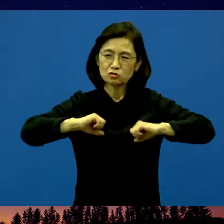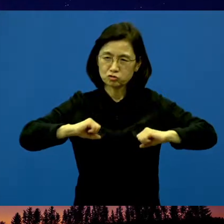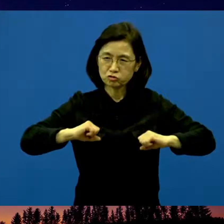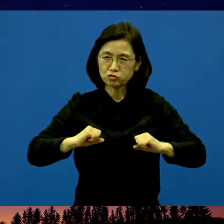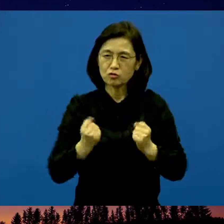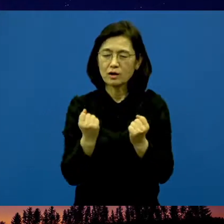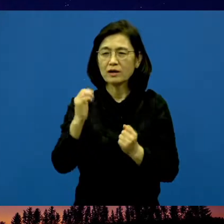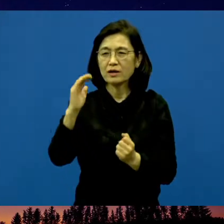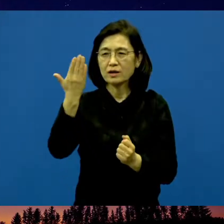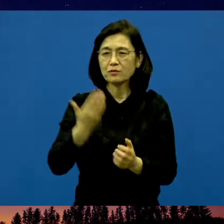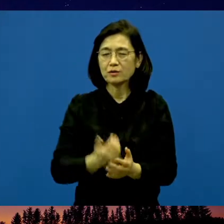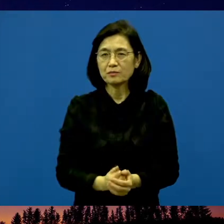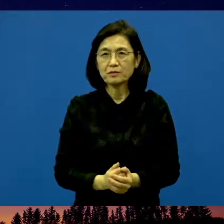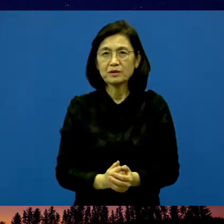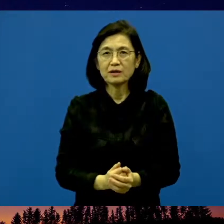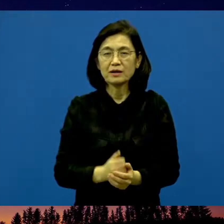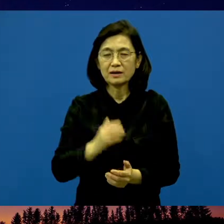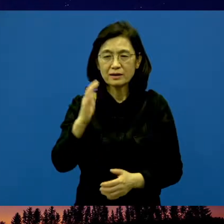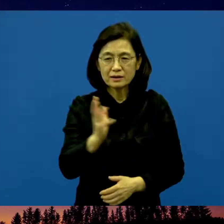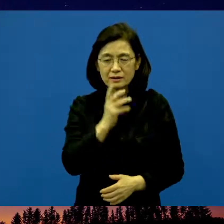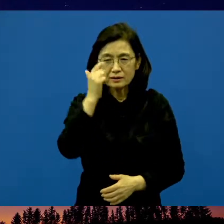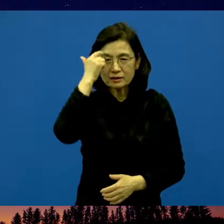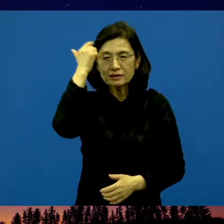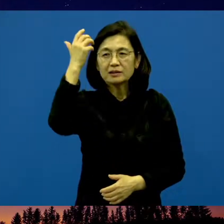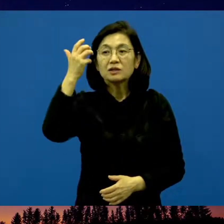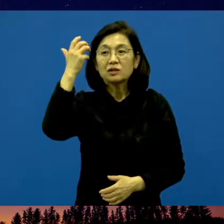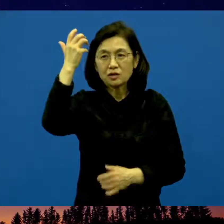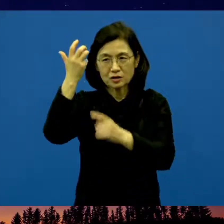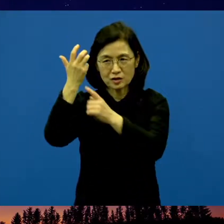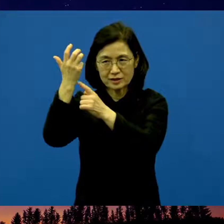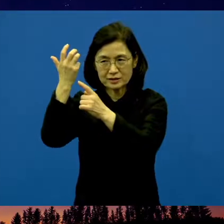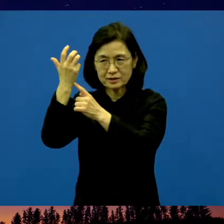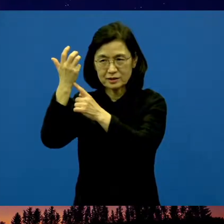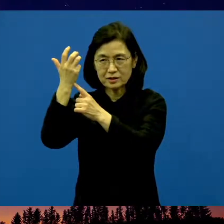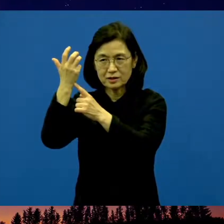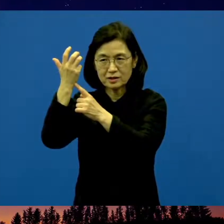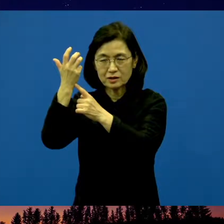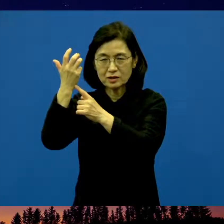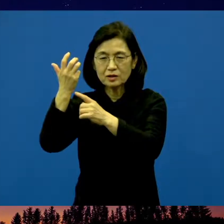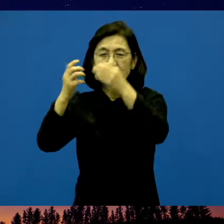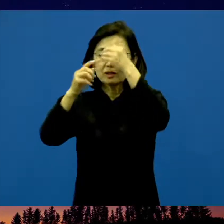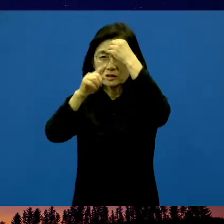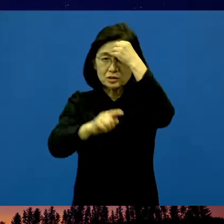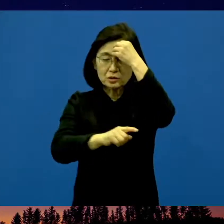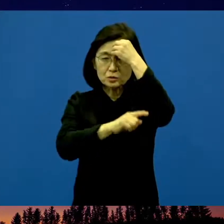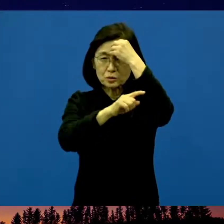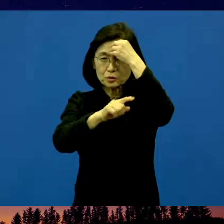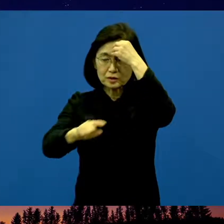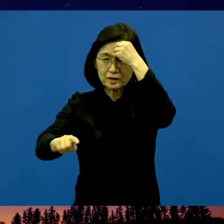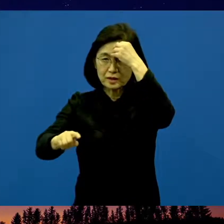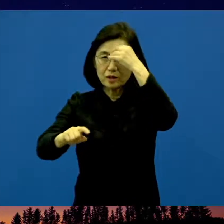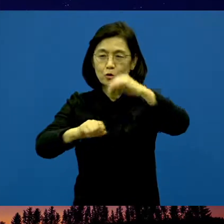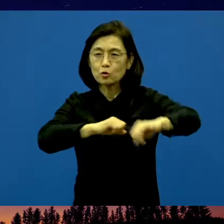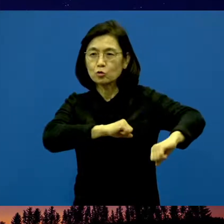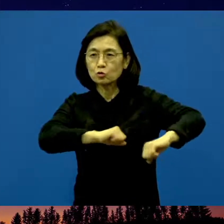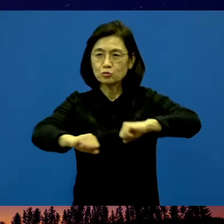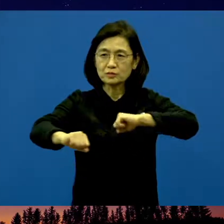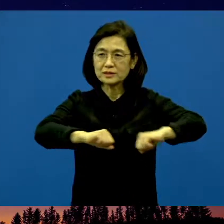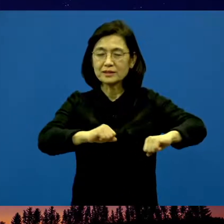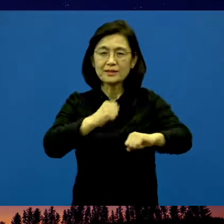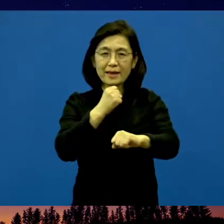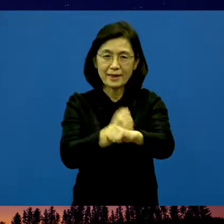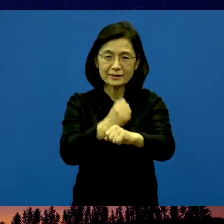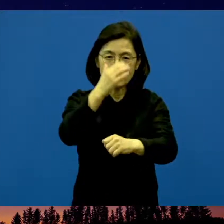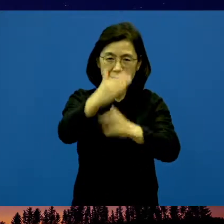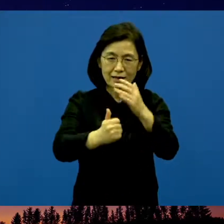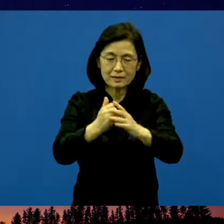성령께서 성도들을 다양하게 그리고 적절하게 움직이도록 하셔서 하나님의 나라를 세워가시는